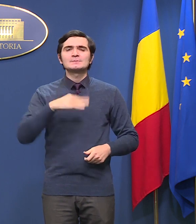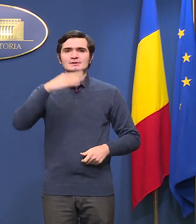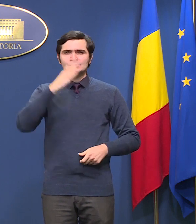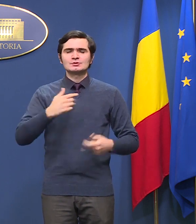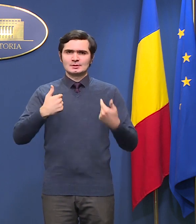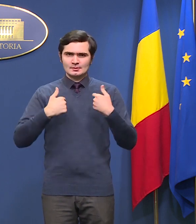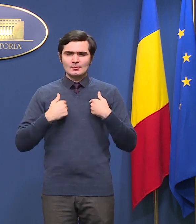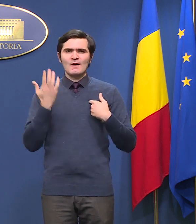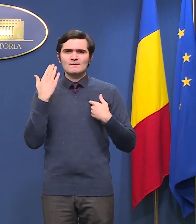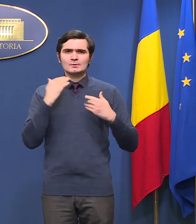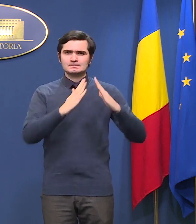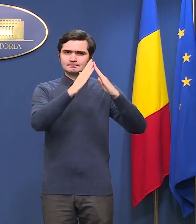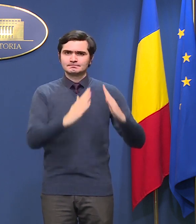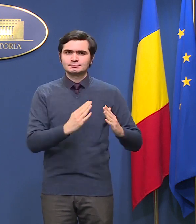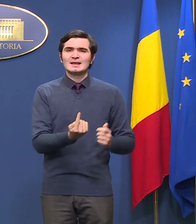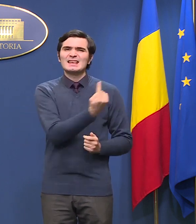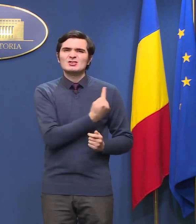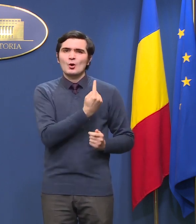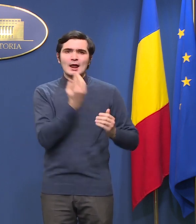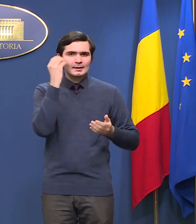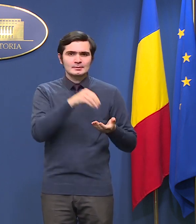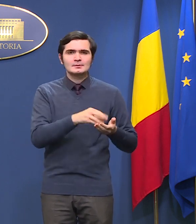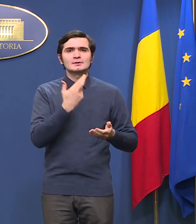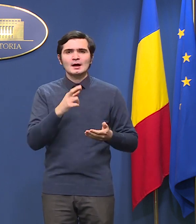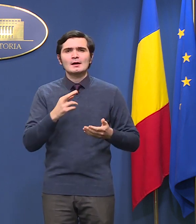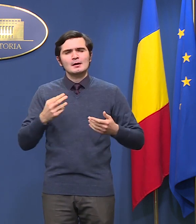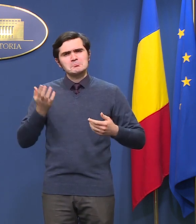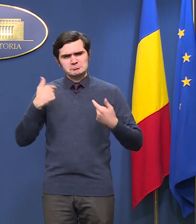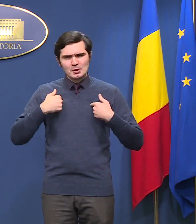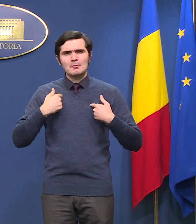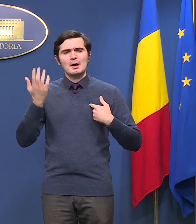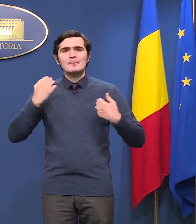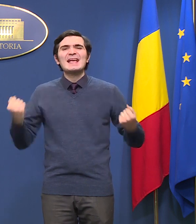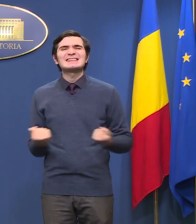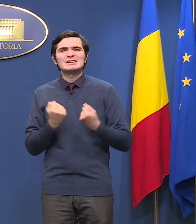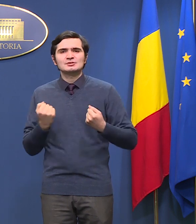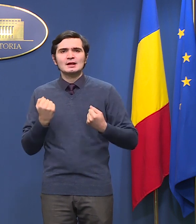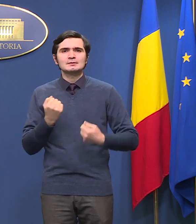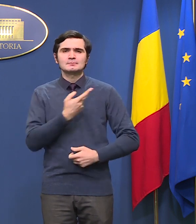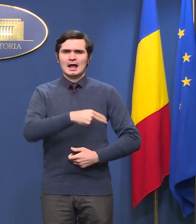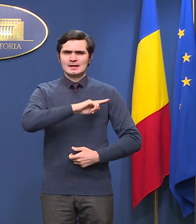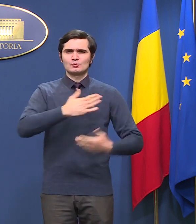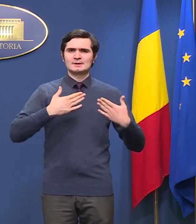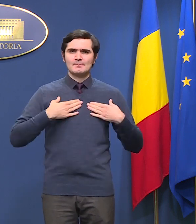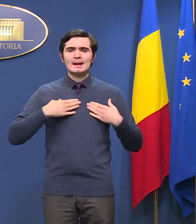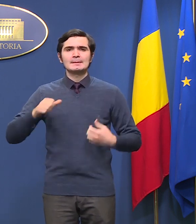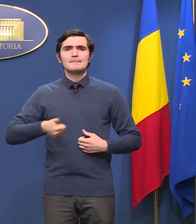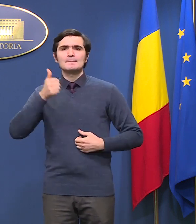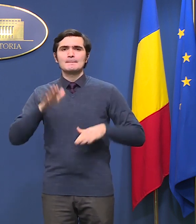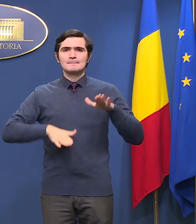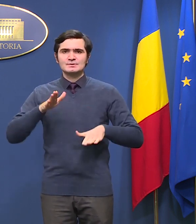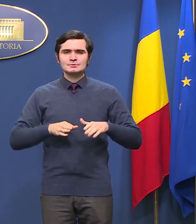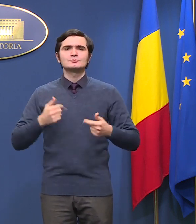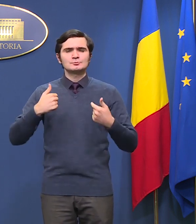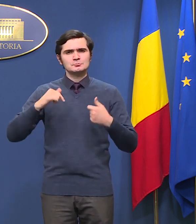în izolare, mi-am exercitat atribuțiile de prim-ministru și